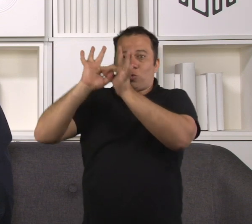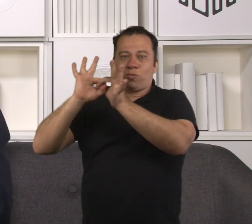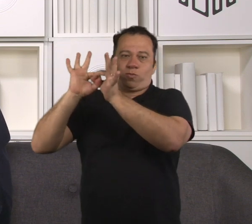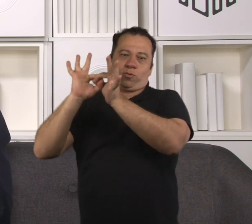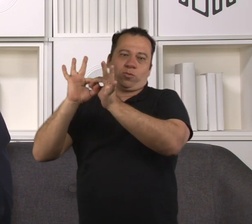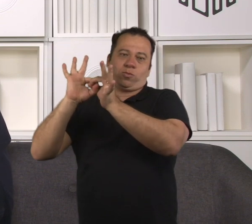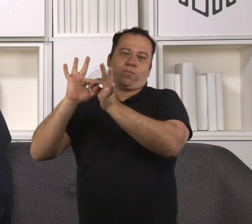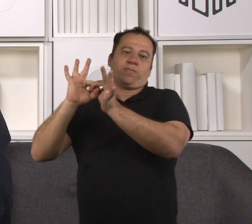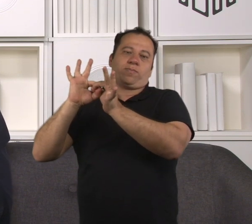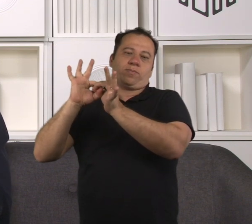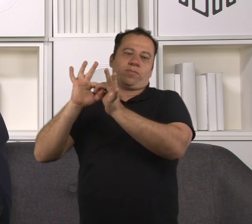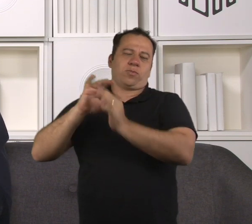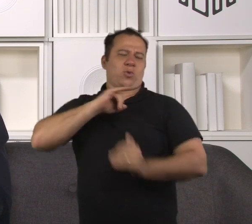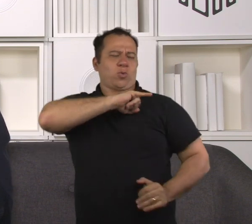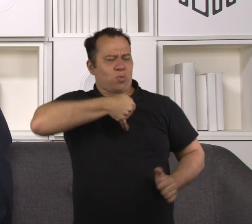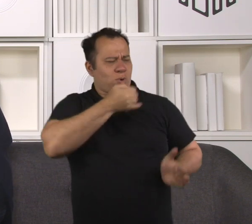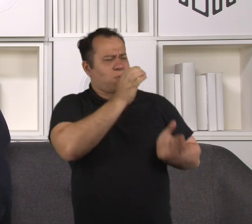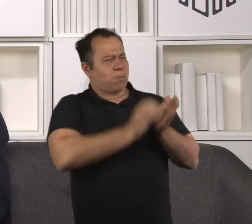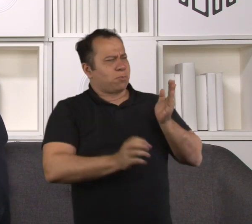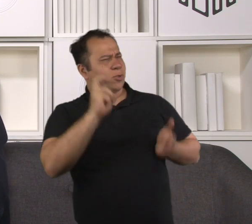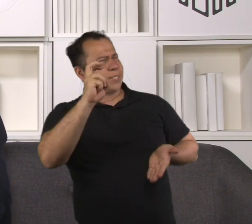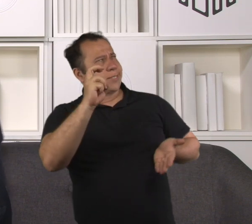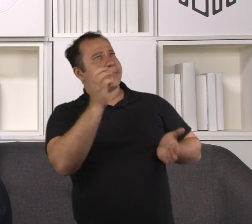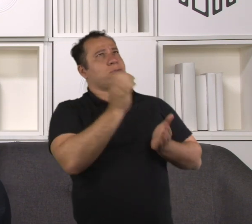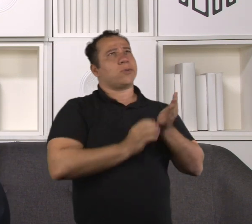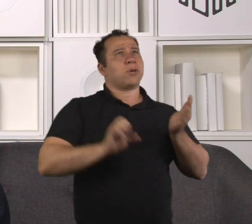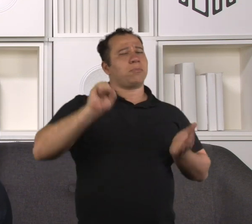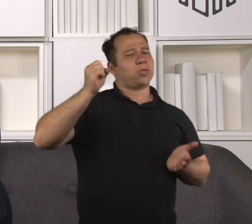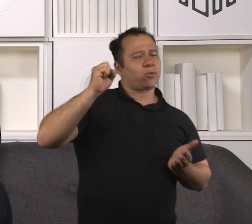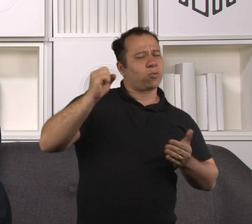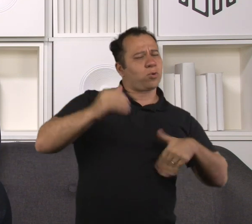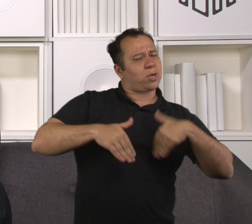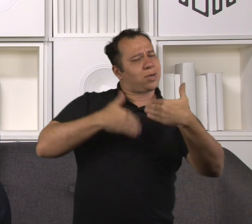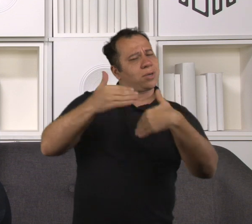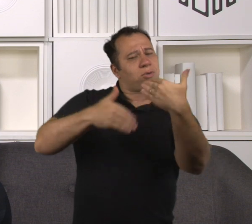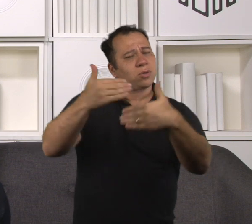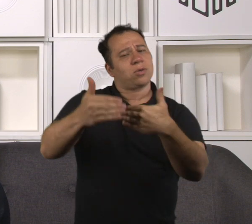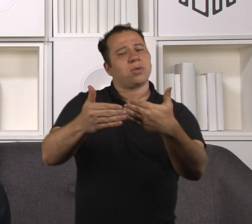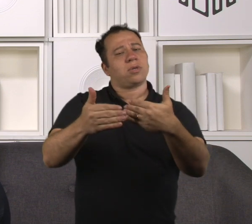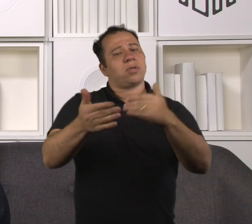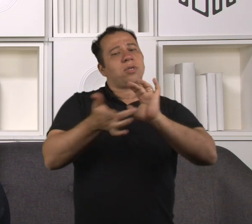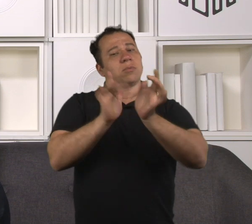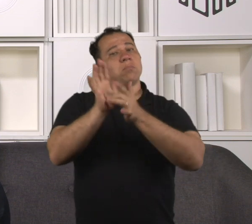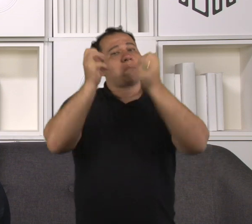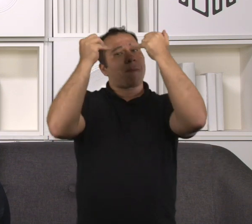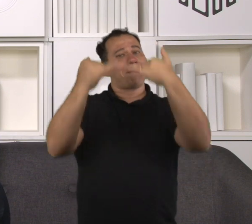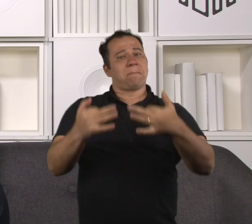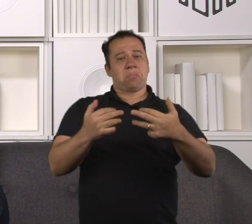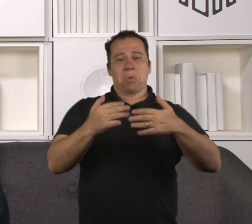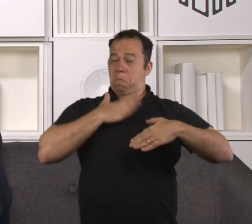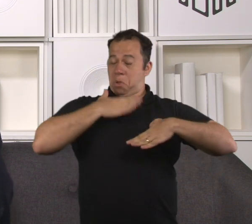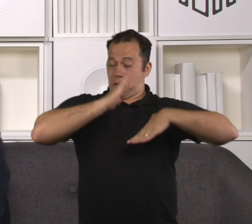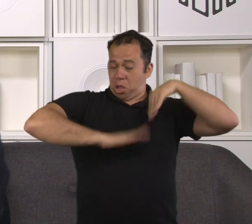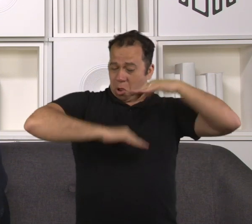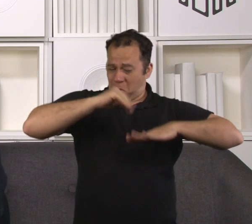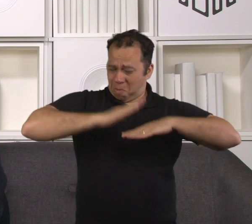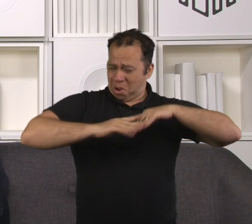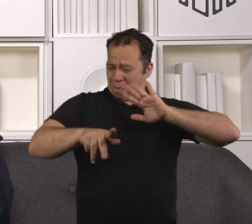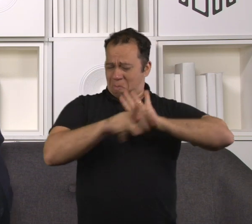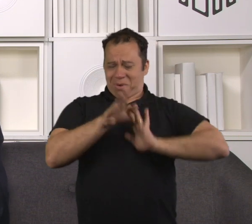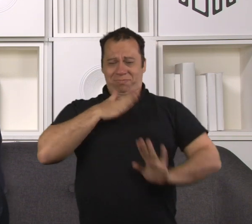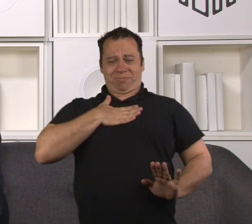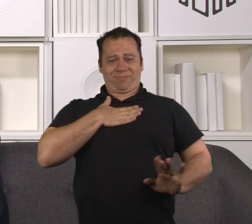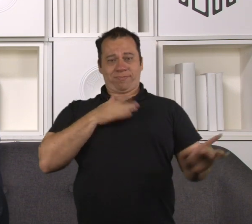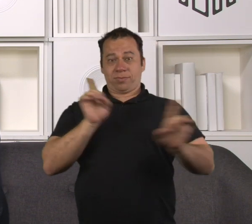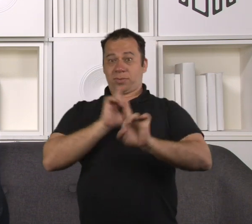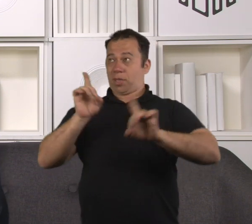capítulo 5, João capítulo 8, Jesus diz assim, olha, as coisas que eu não faço de mim mesmo, eu faço porque eu vejo o meu Pai fazer.